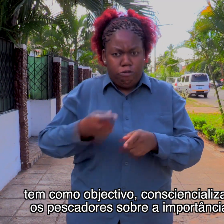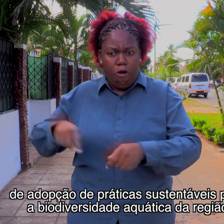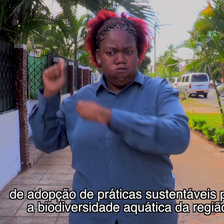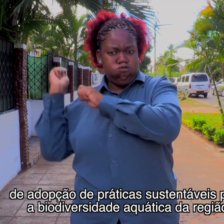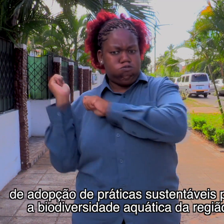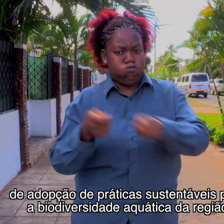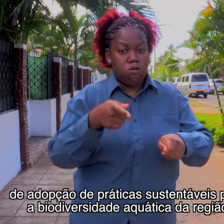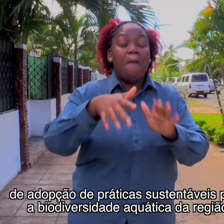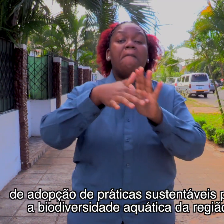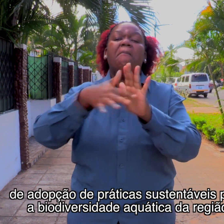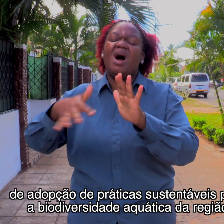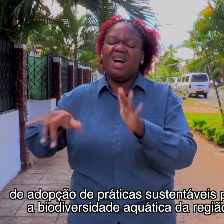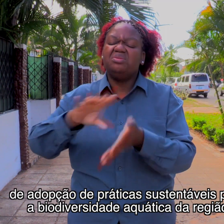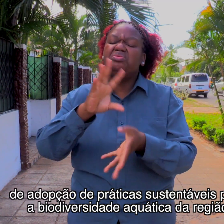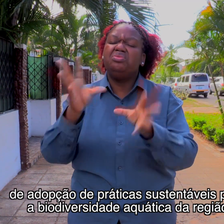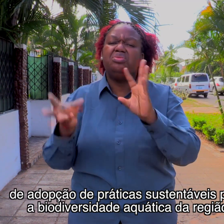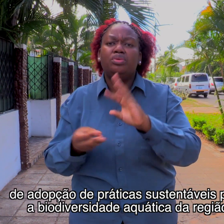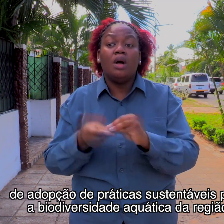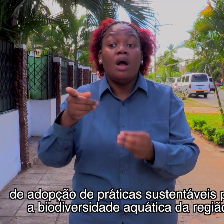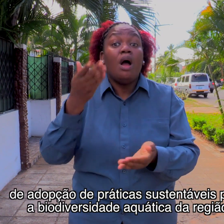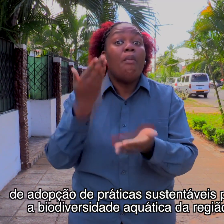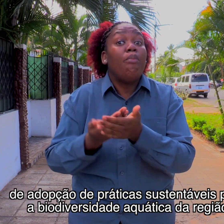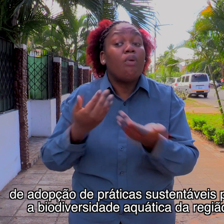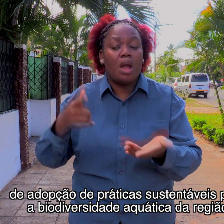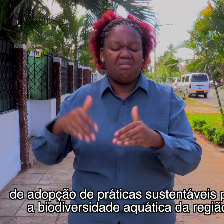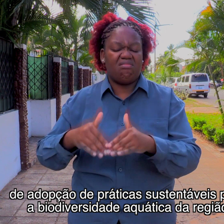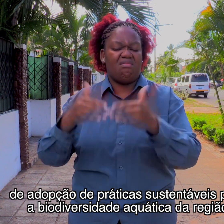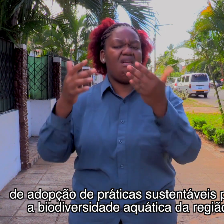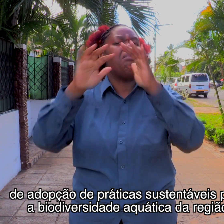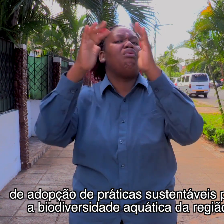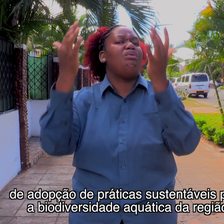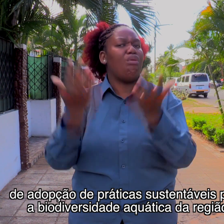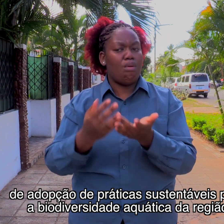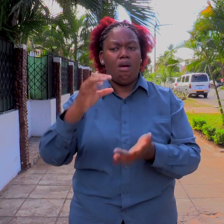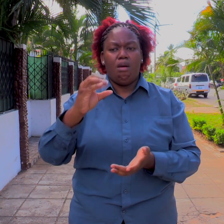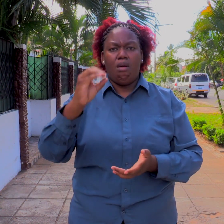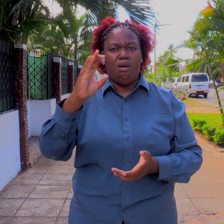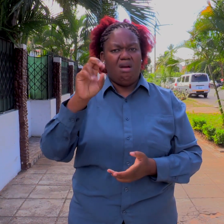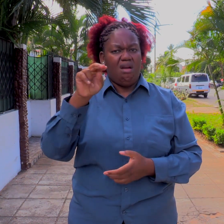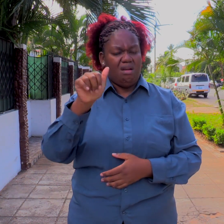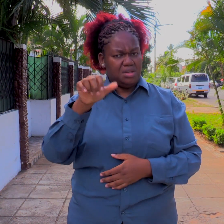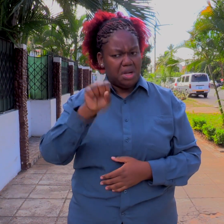importância da adoção de práticas sustentáveis para a biodiversidade aquática da região.